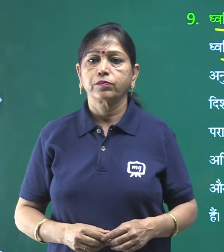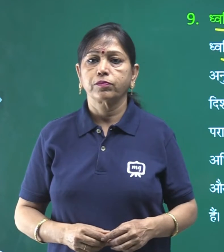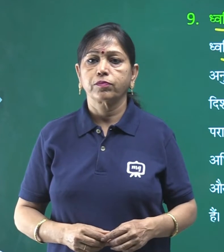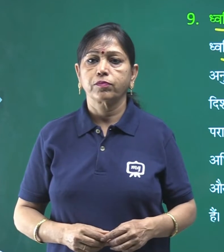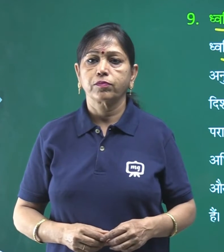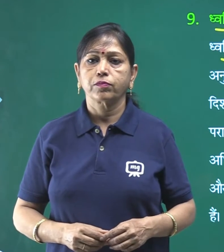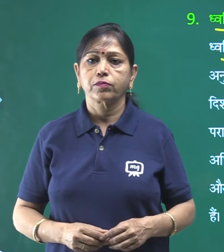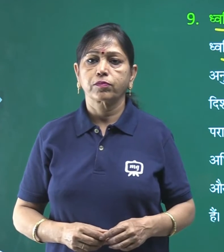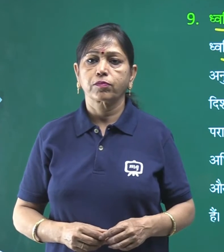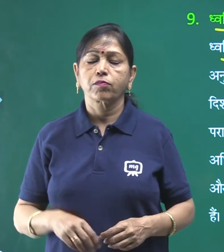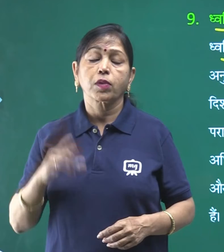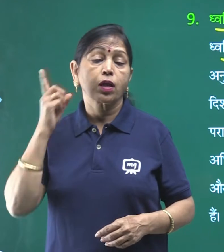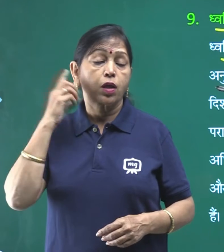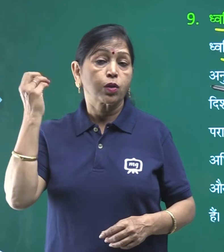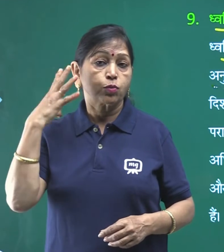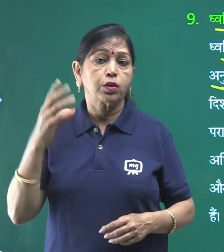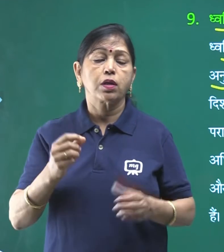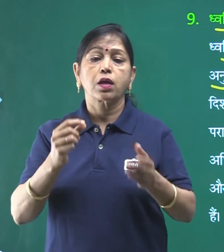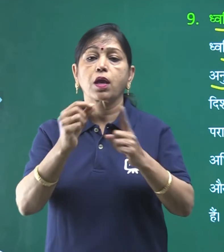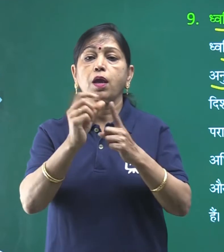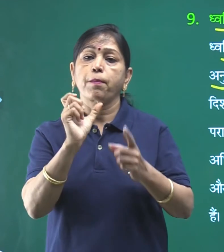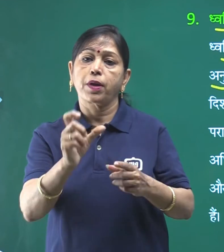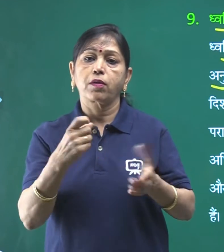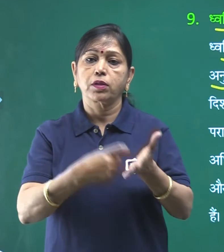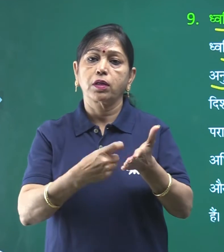ध्वनि के परावर्तन के नियम के अनुसार